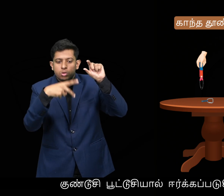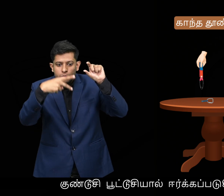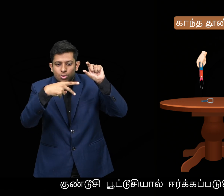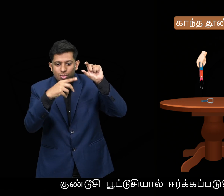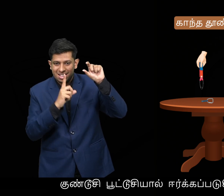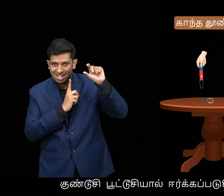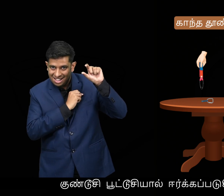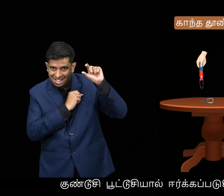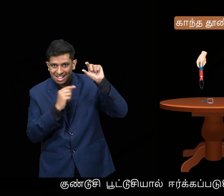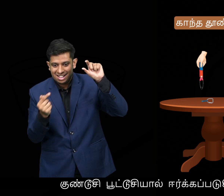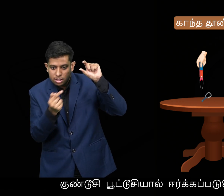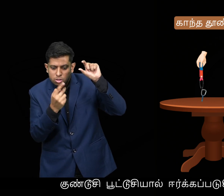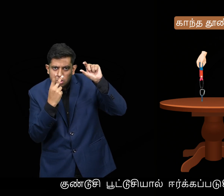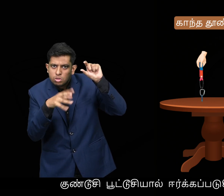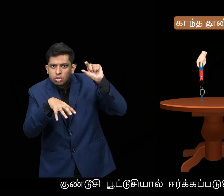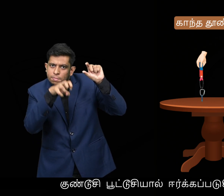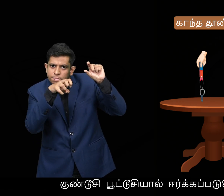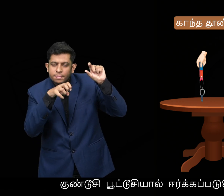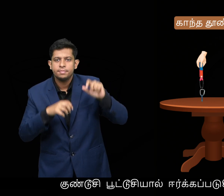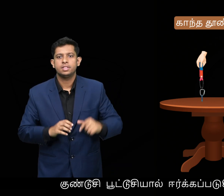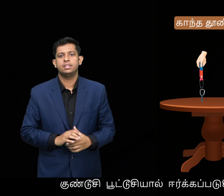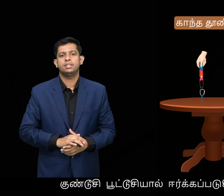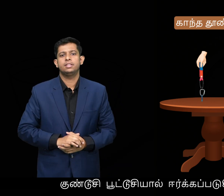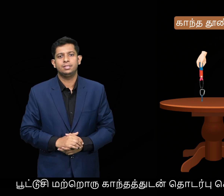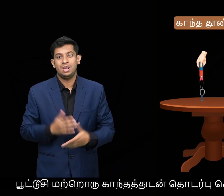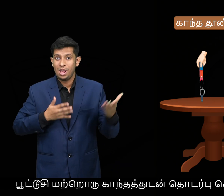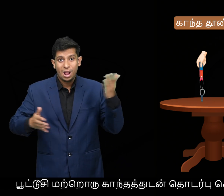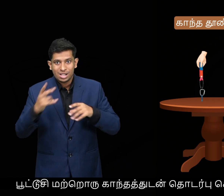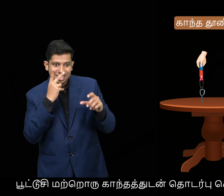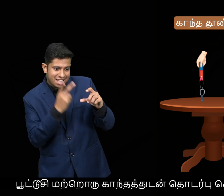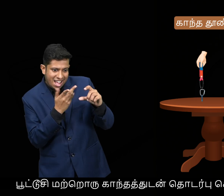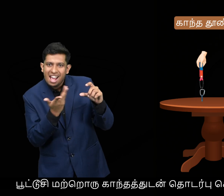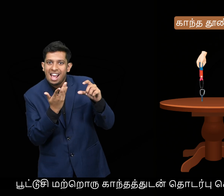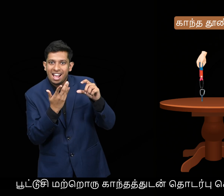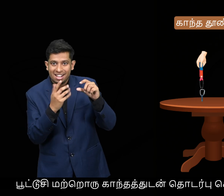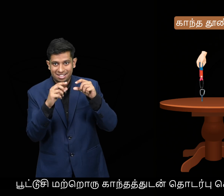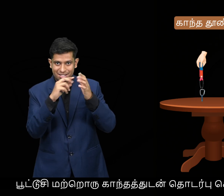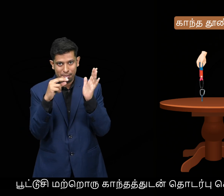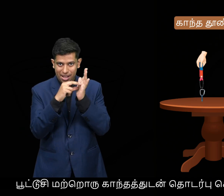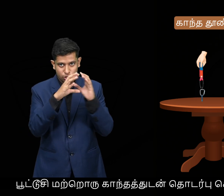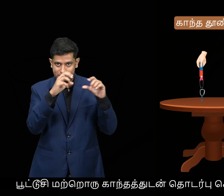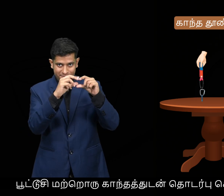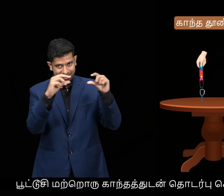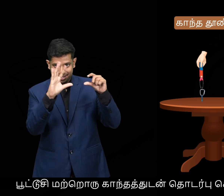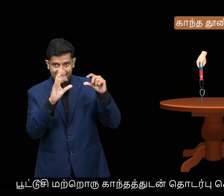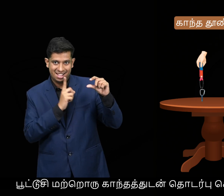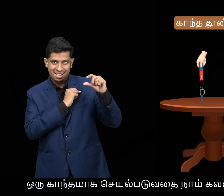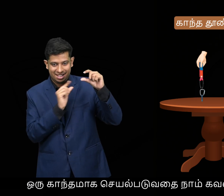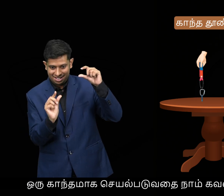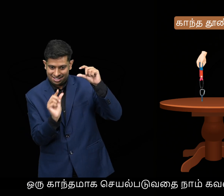குண்டூசி பூட்டூசியால் ஈர்க்கப்படுகிறது. பூட்டூசி மற்றொரு காந்தத்துடன் தொடர்பு கொள்ளும்போது ஒரு